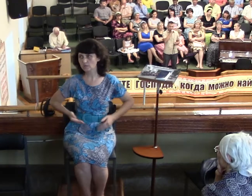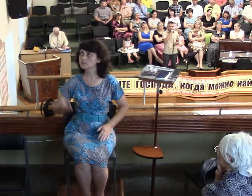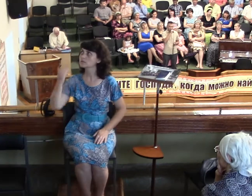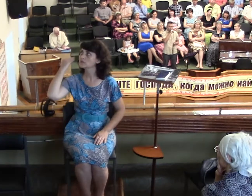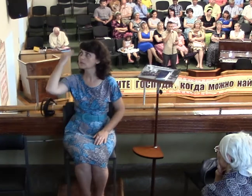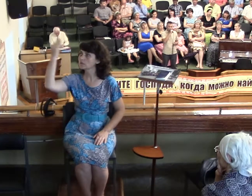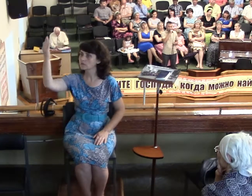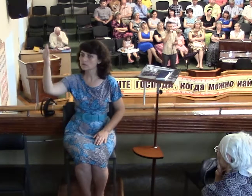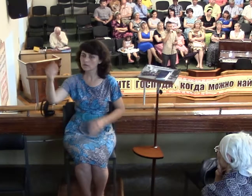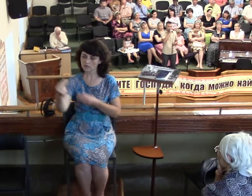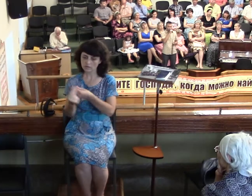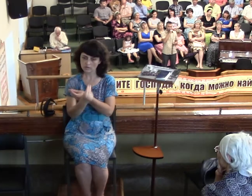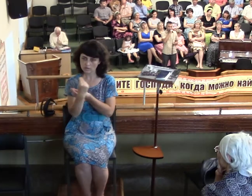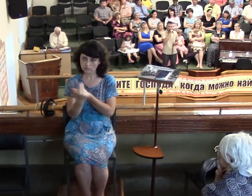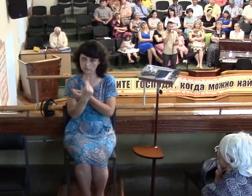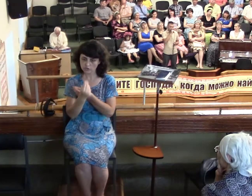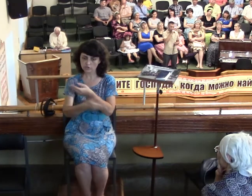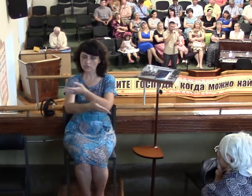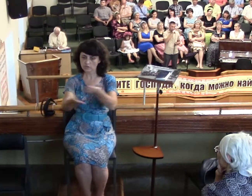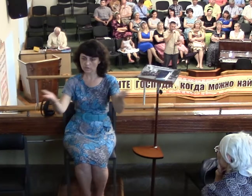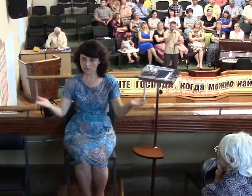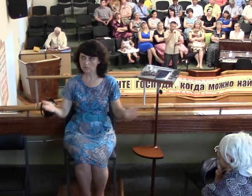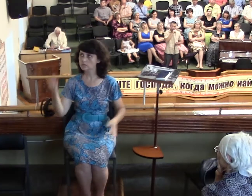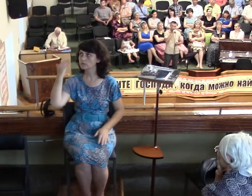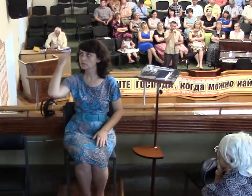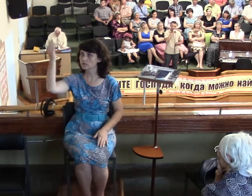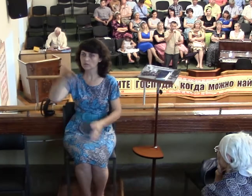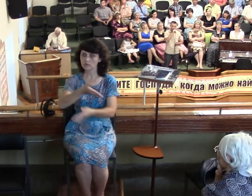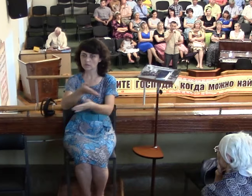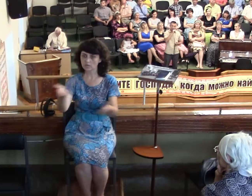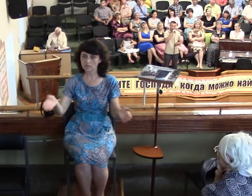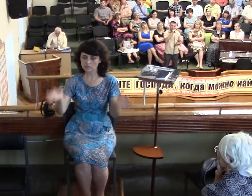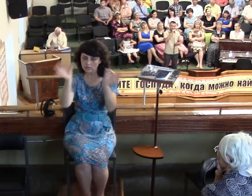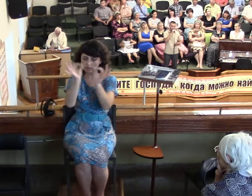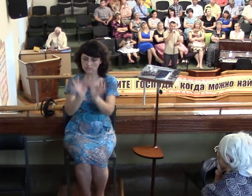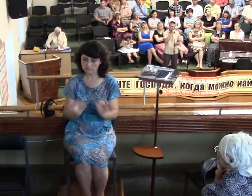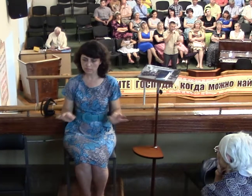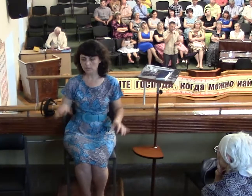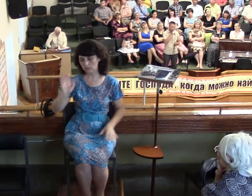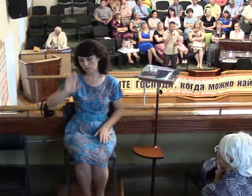Ты нас искупил, и пусть воля твоя,